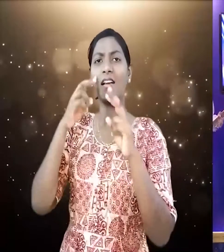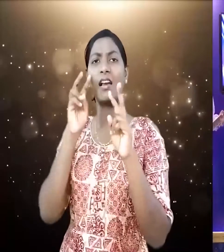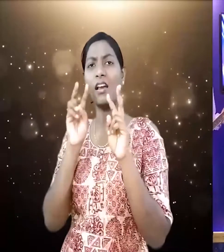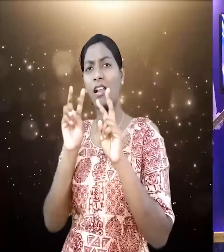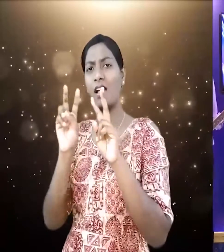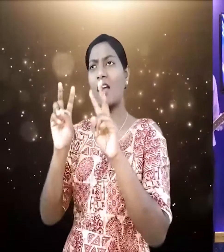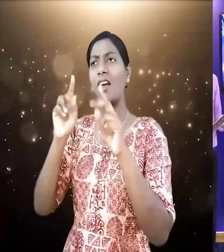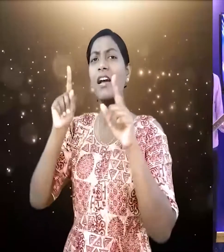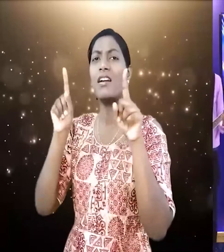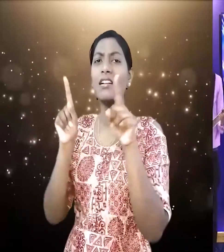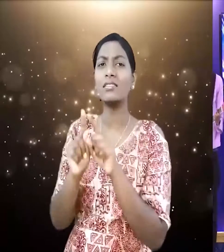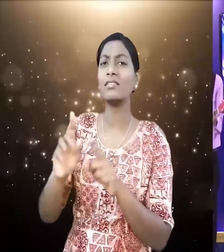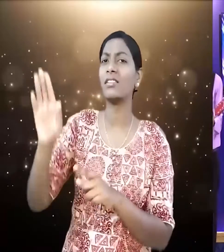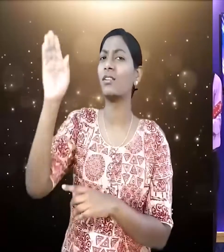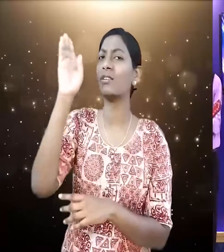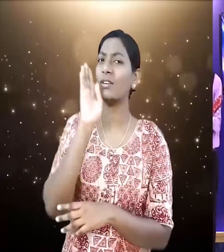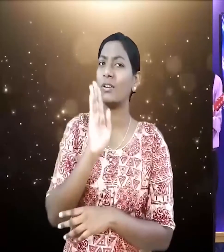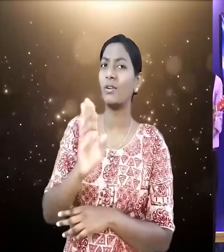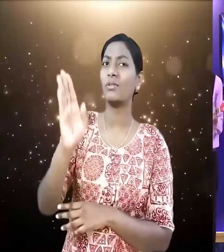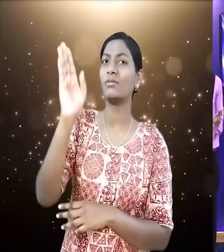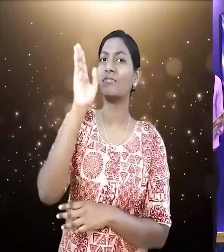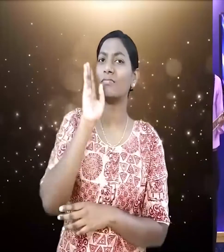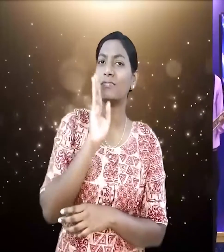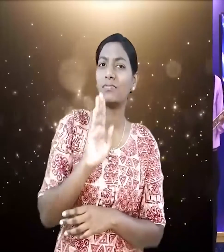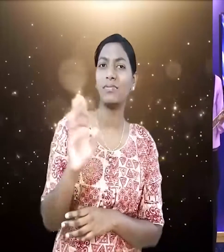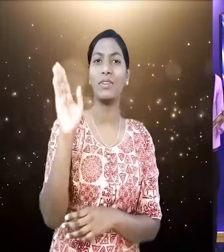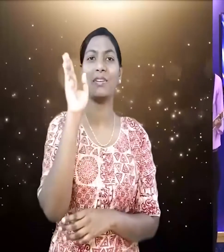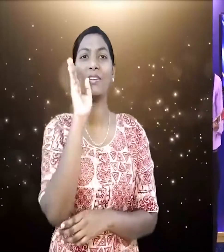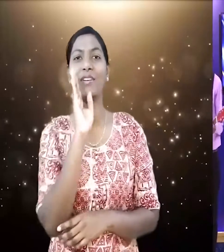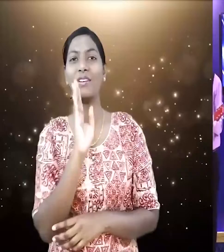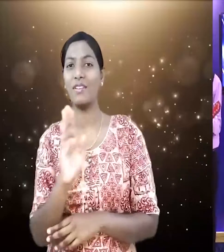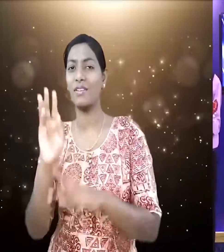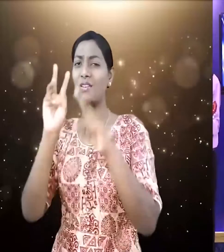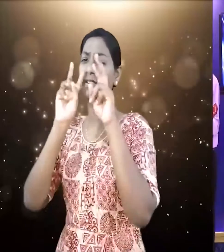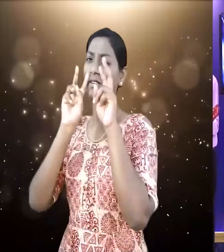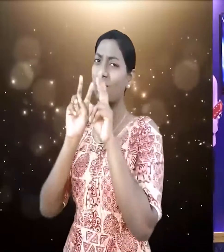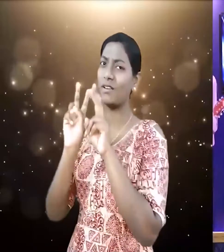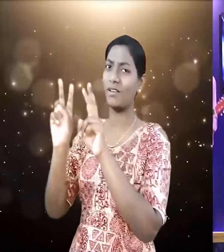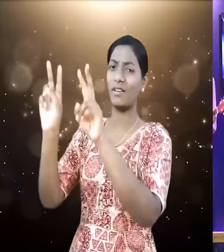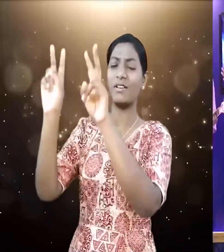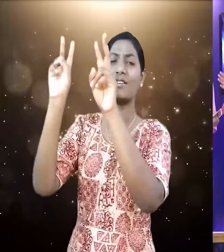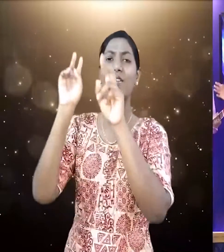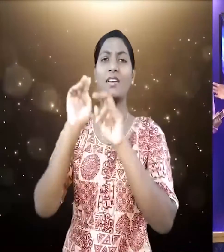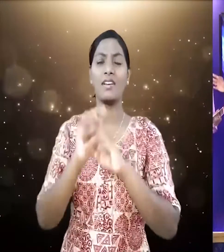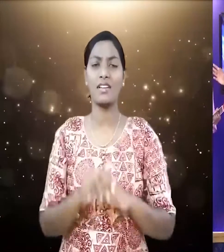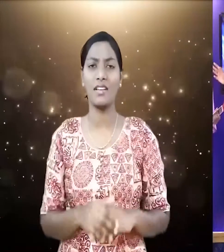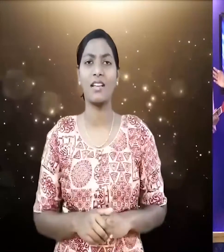जैसे तेरी मैं आराधना करूं,